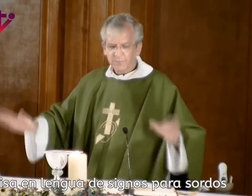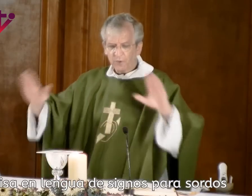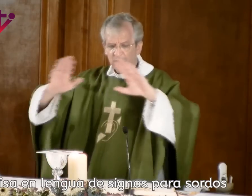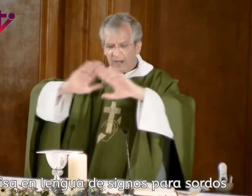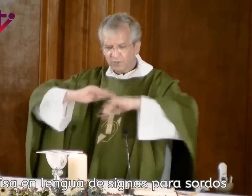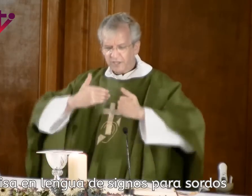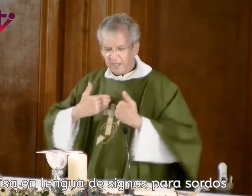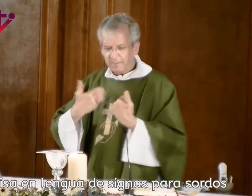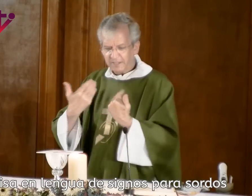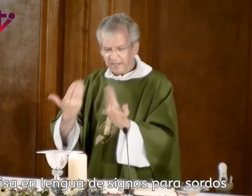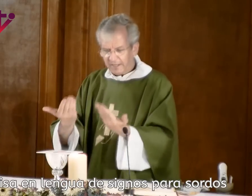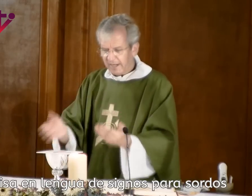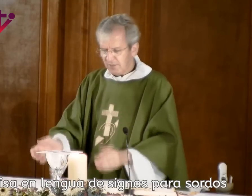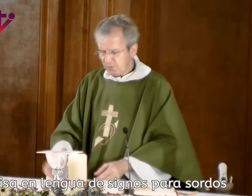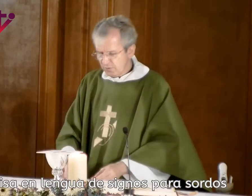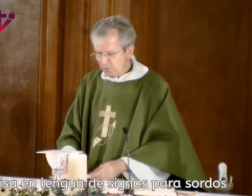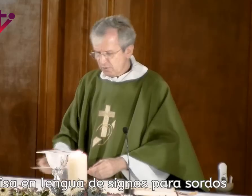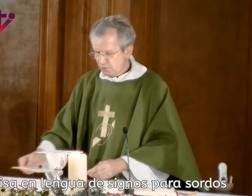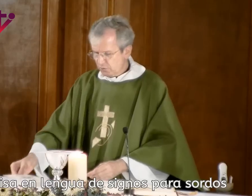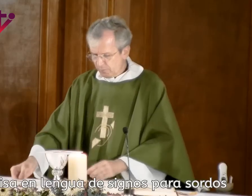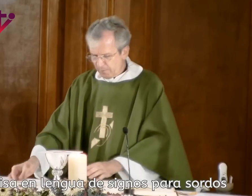mismo, la noche en que iba a ser entregado, tomó pan.